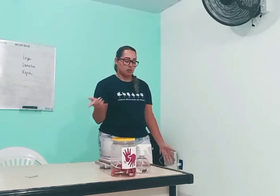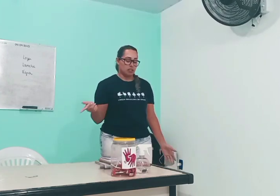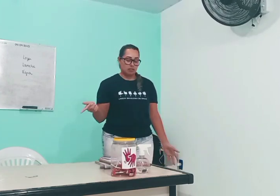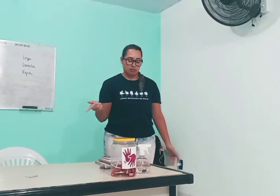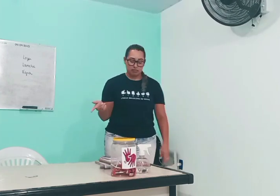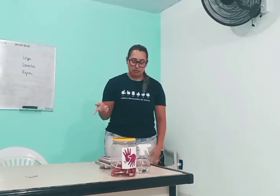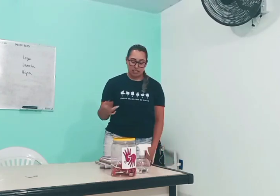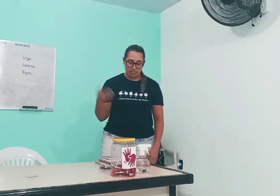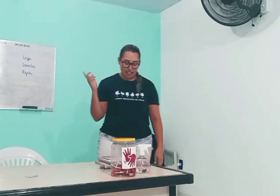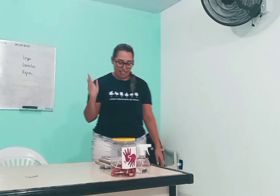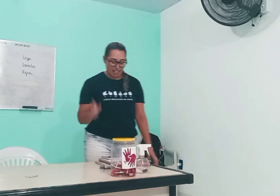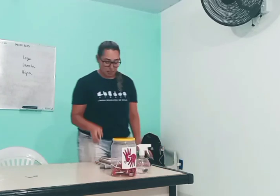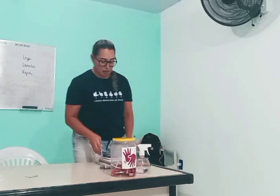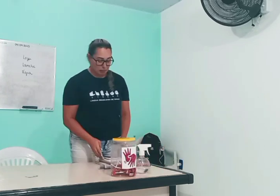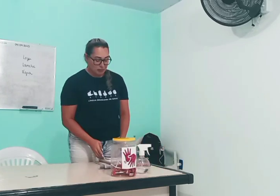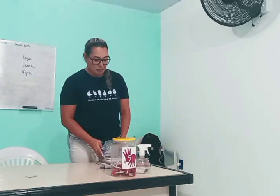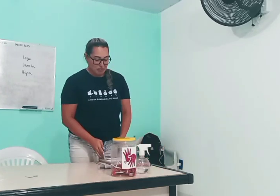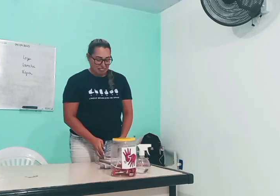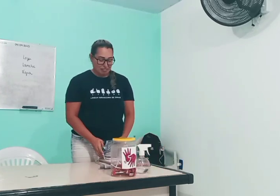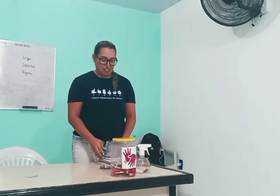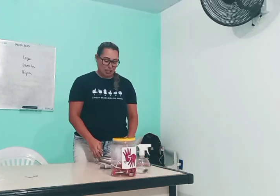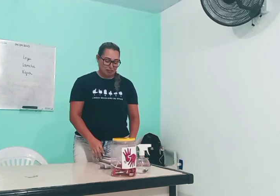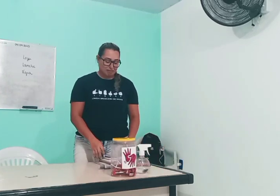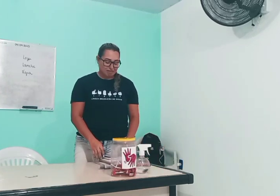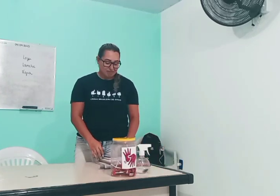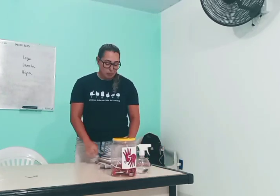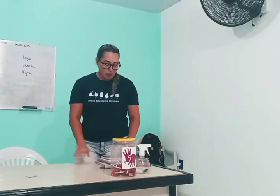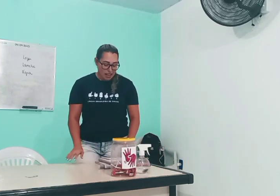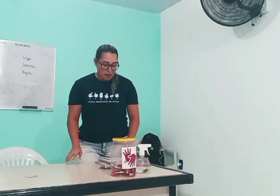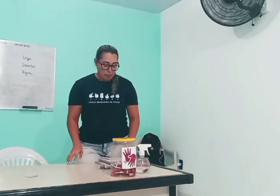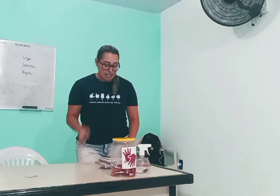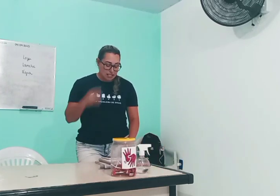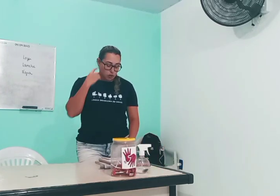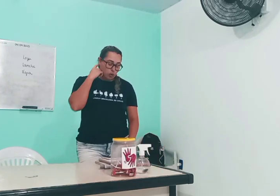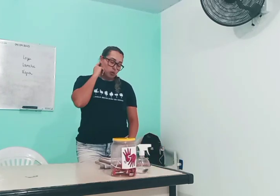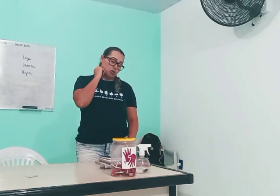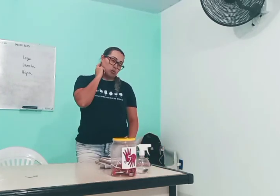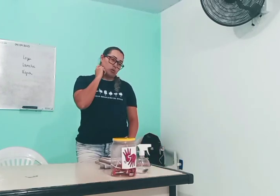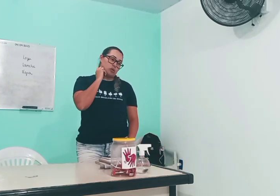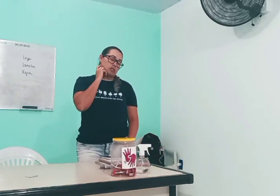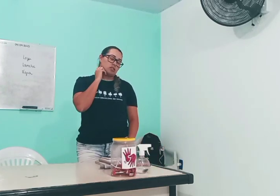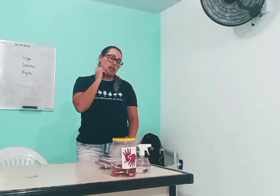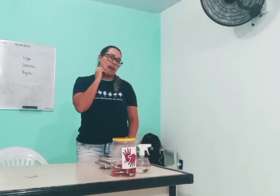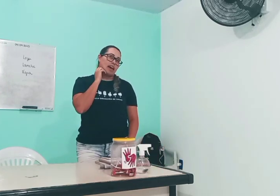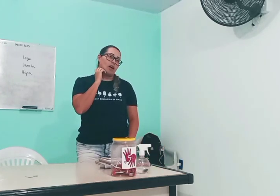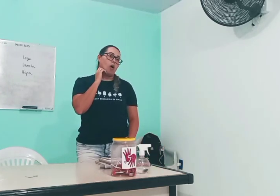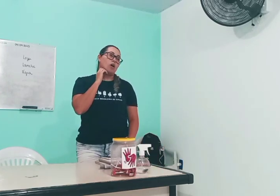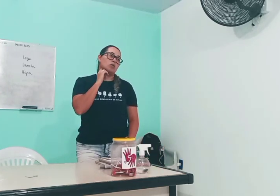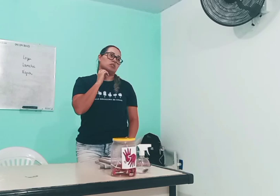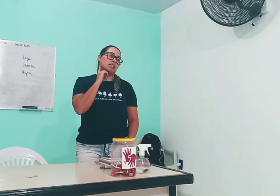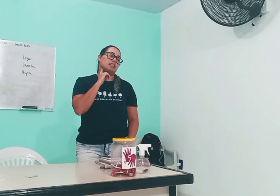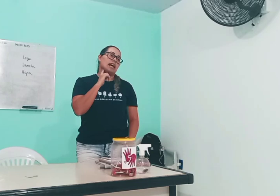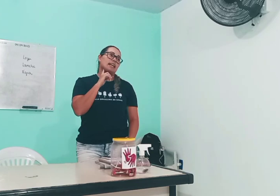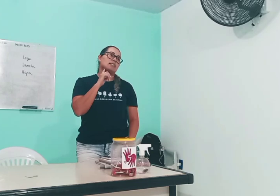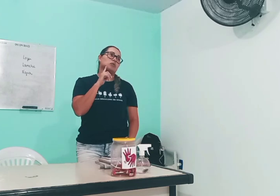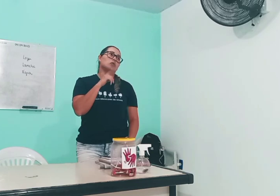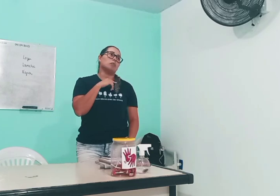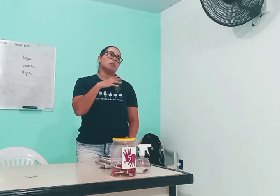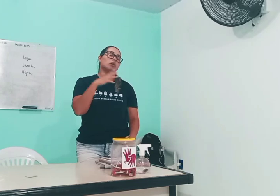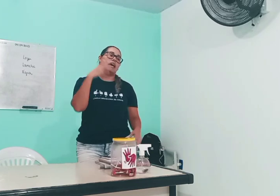isso. Fizeram sacanagem, né? Não sei. Mas assim, todos os órgãos genitais, tanto o nome da mulher,